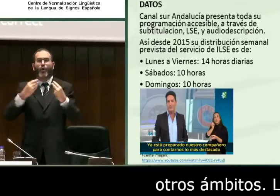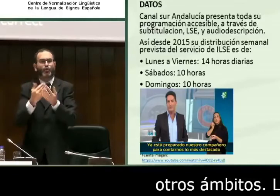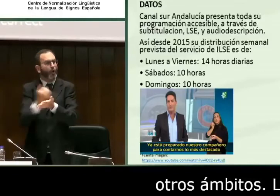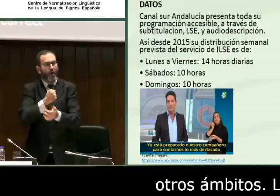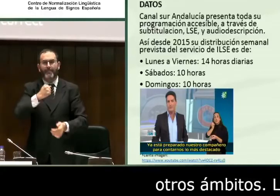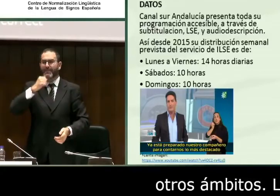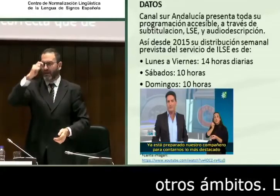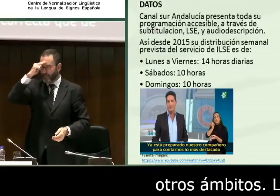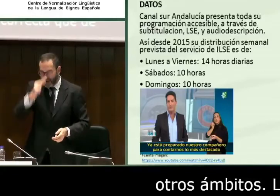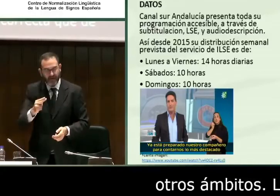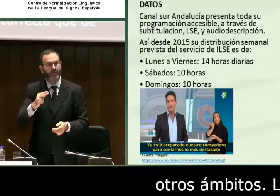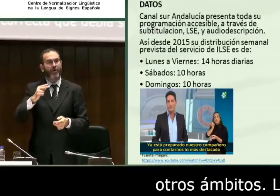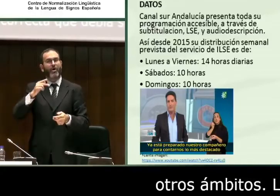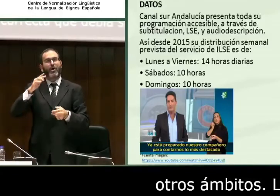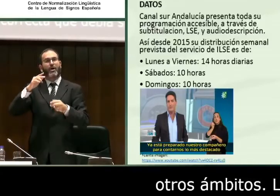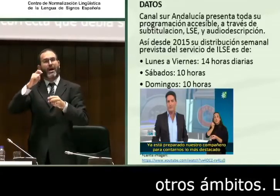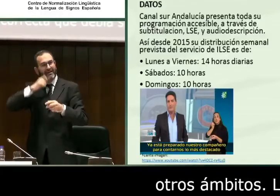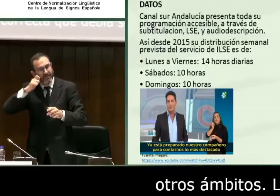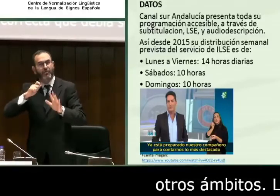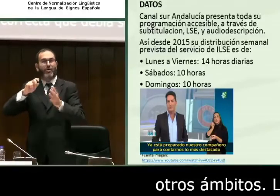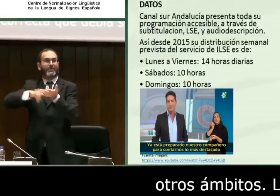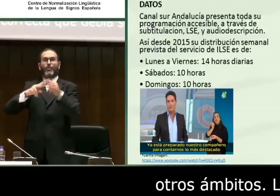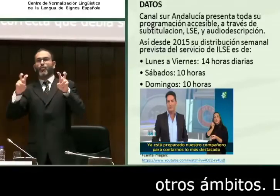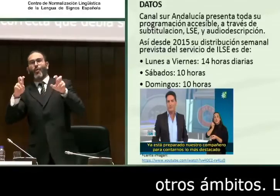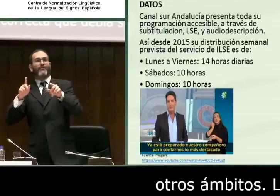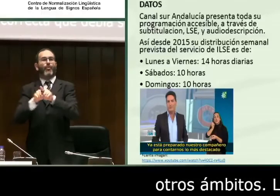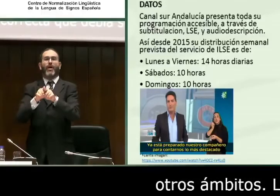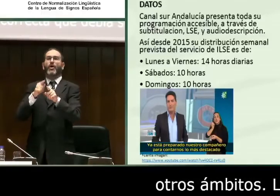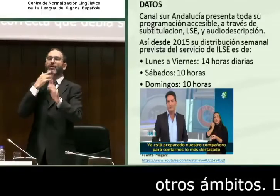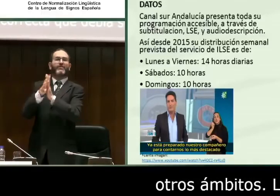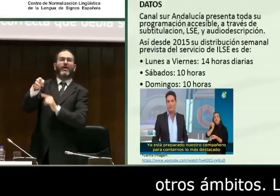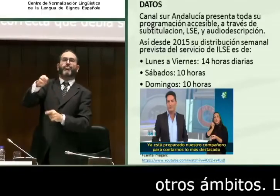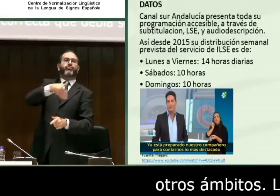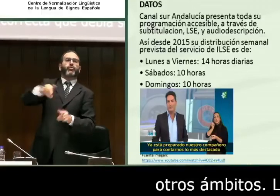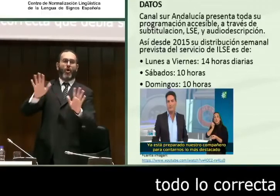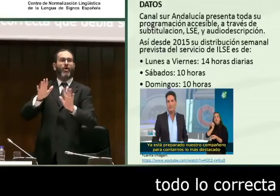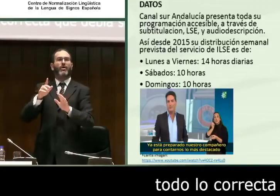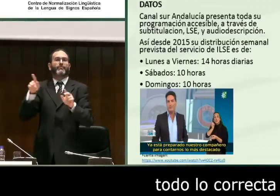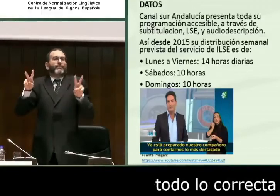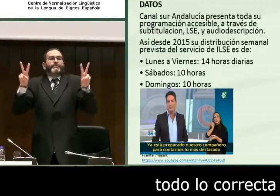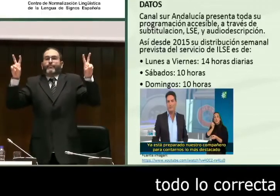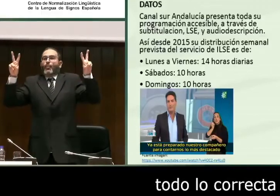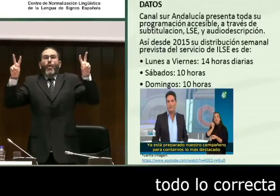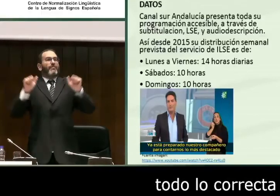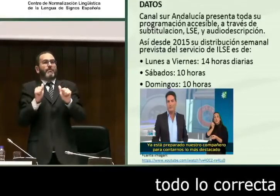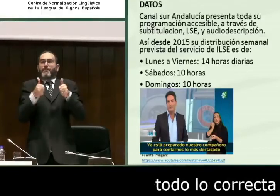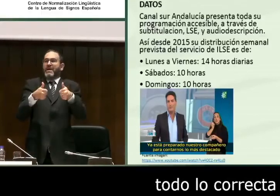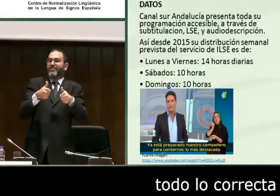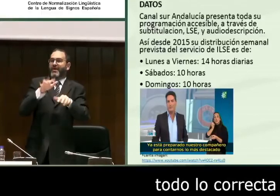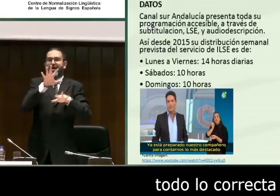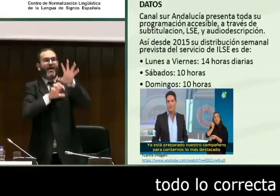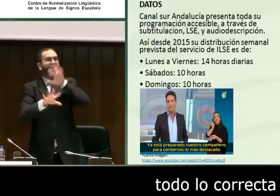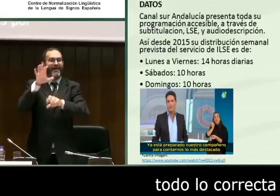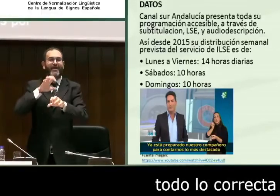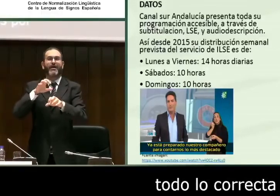y otros intérpretes, con todo mi respeto y cariño a las nuevas intérpretes, sin desmerecer su trabajo,